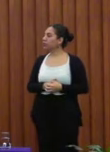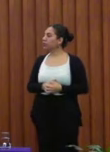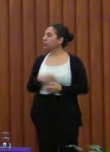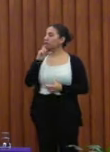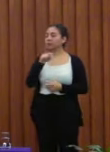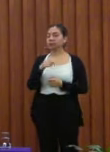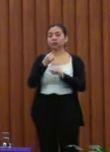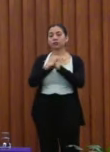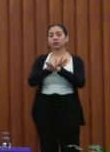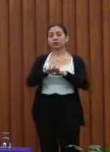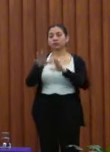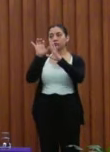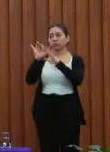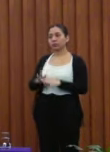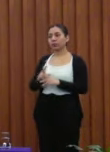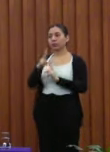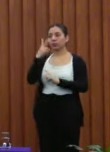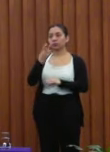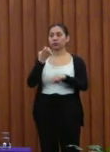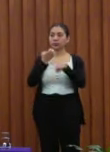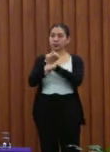estados